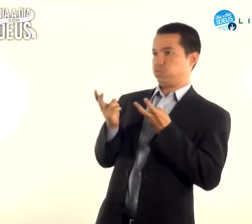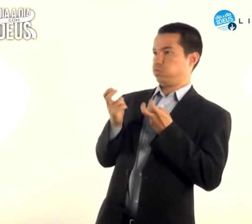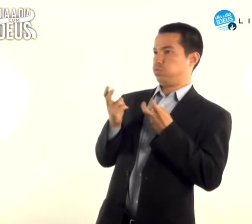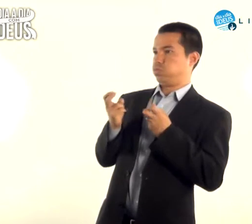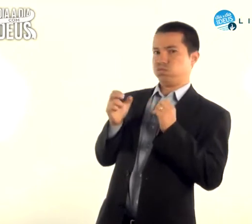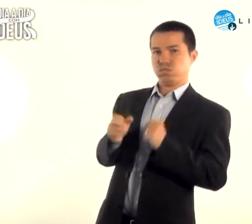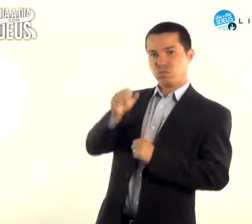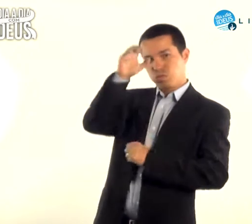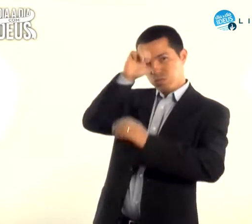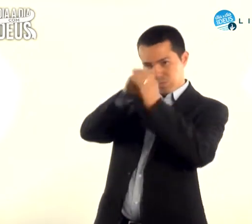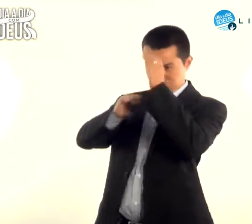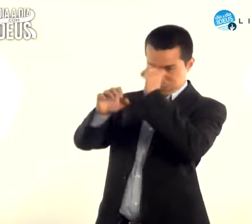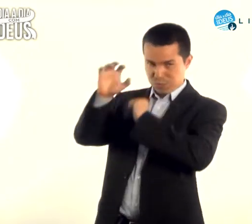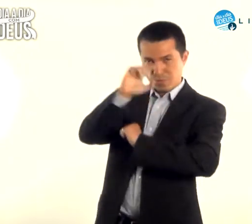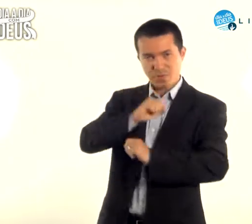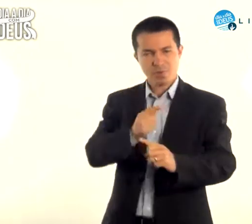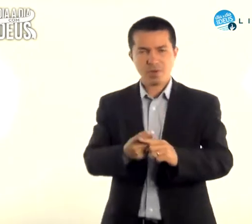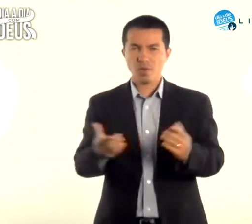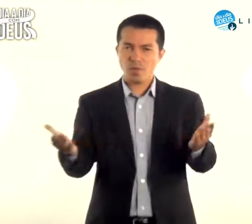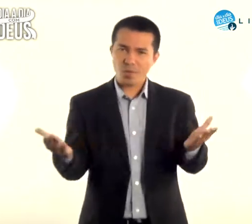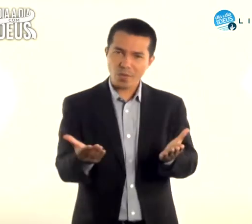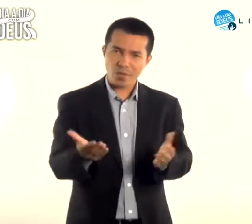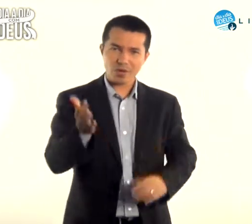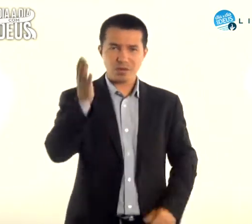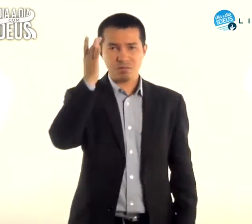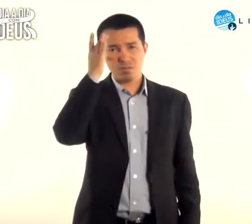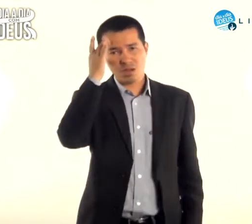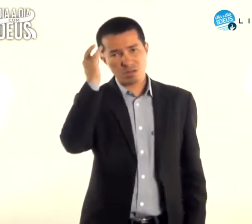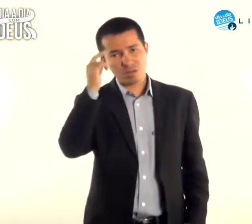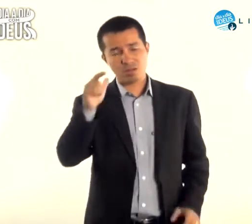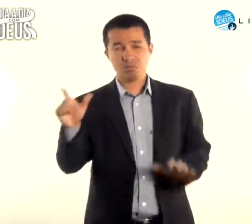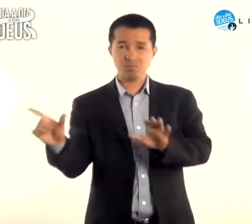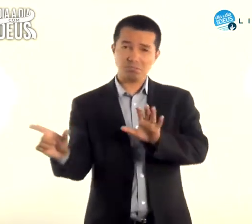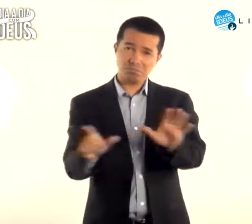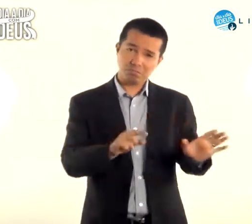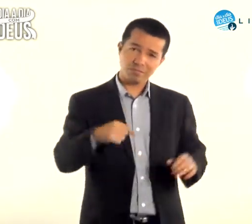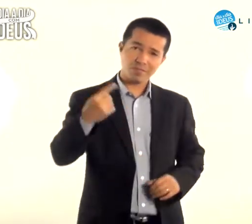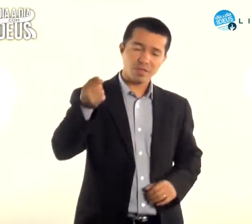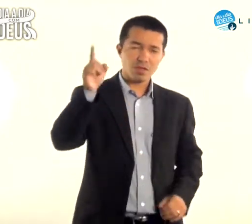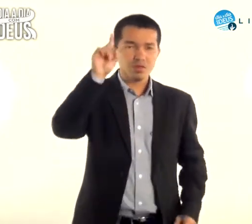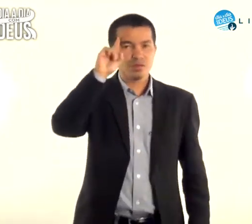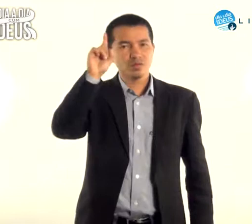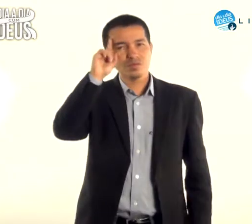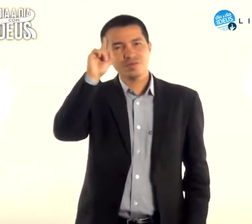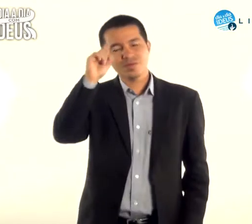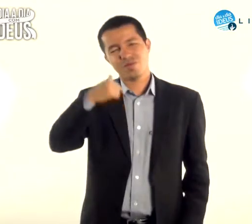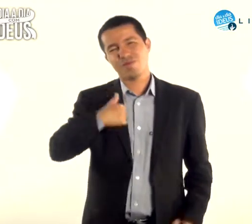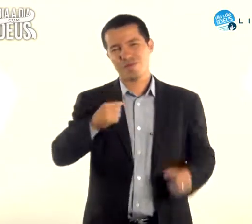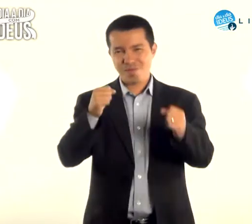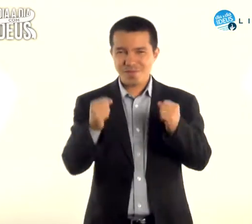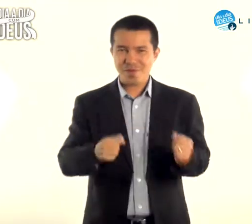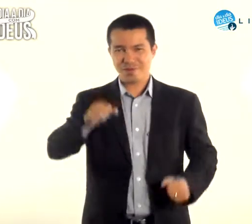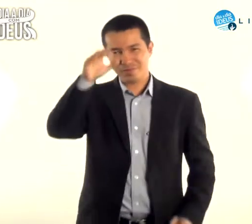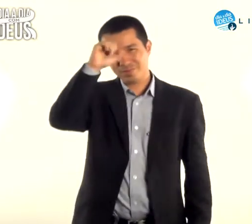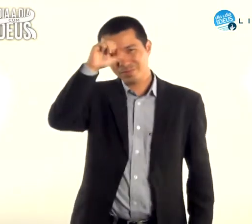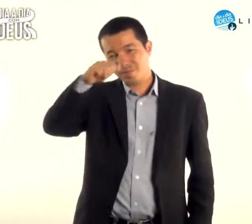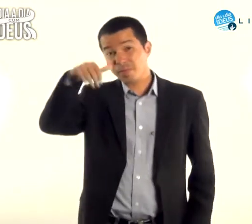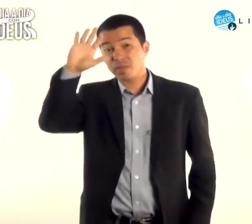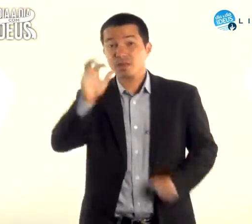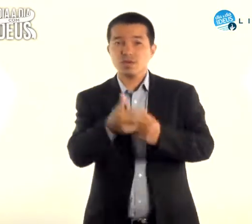diferença para mim e para você hoje, amanhã, semana que vem, essa semana, todo dia da nossa vida. Porque é possível